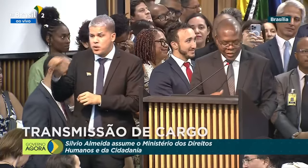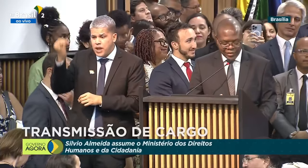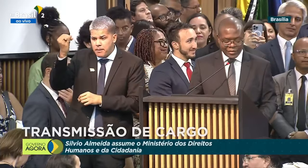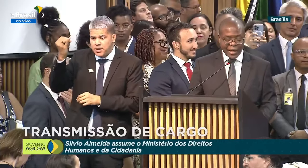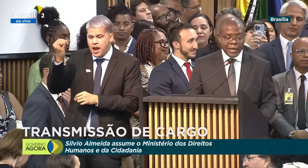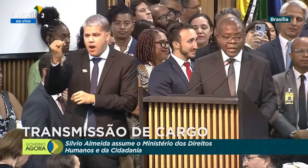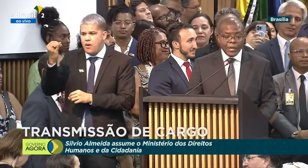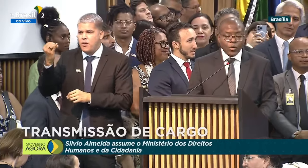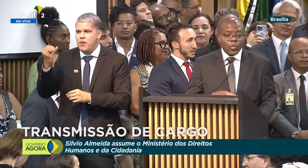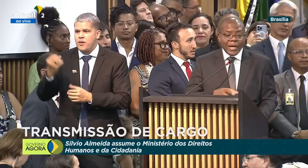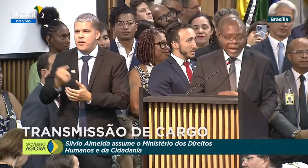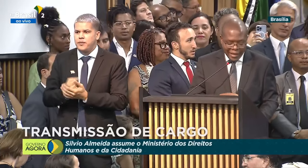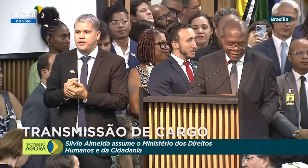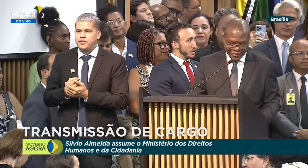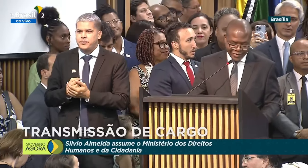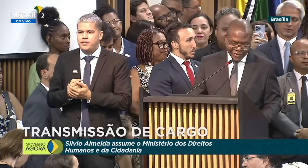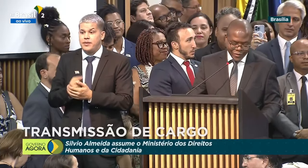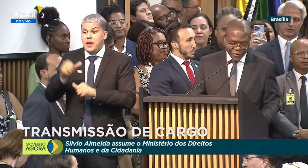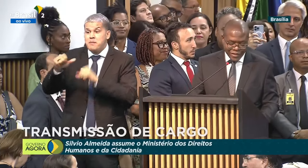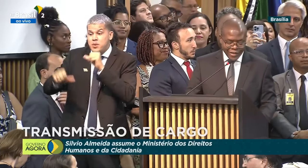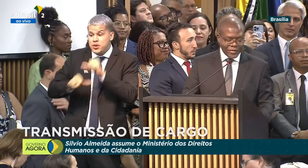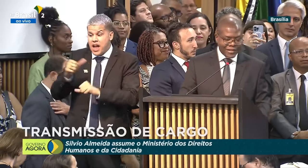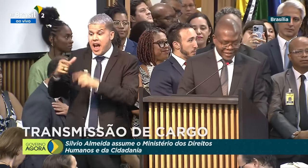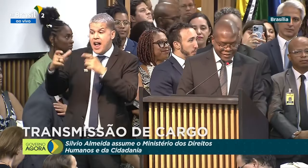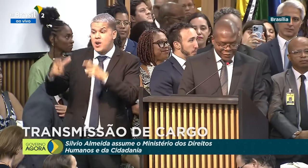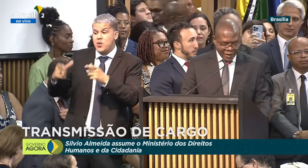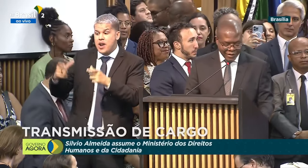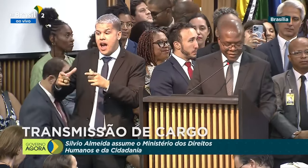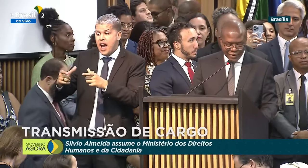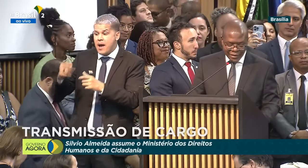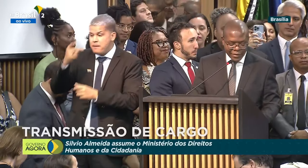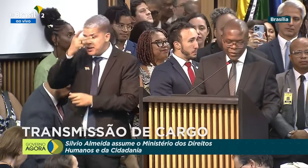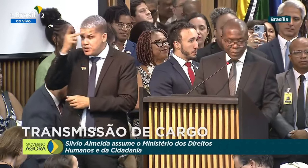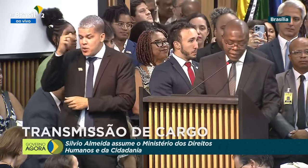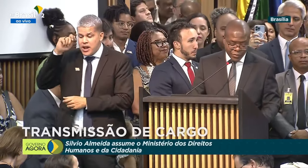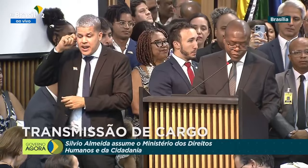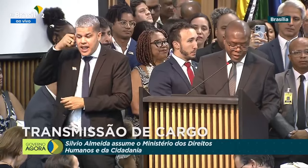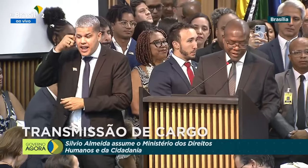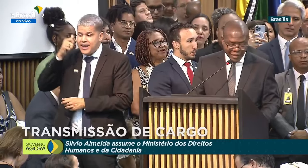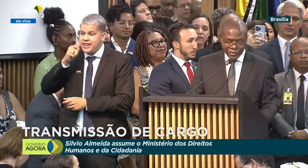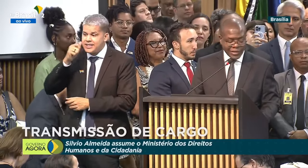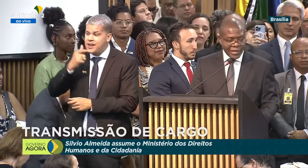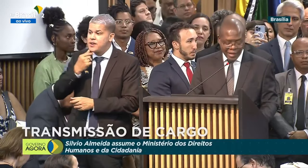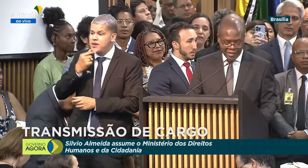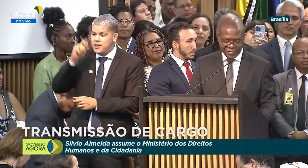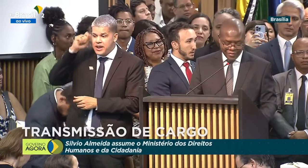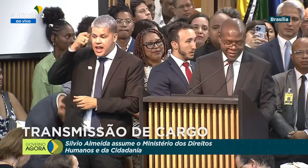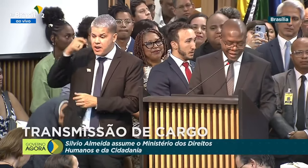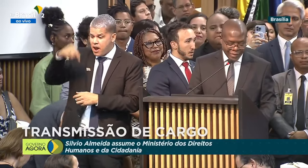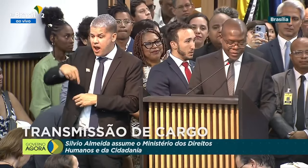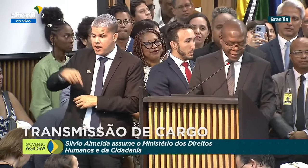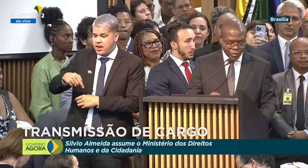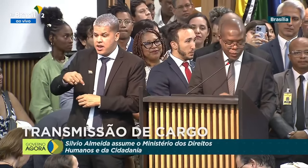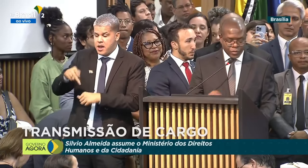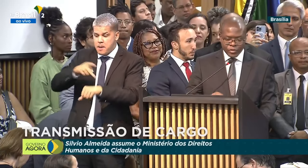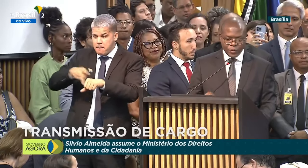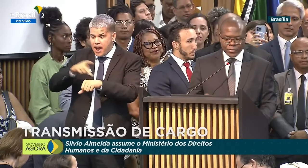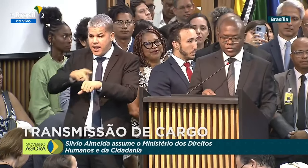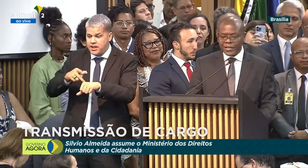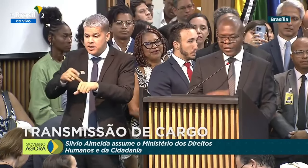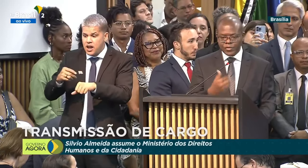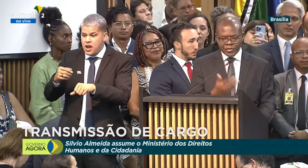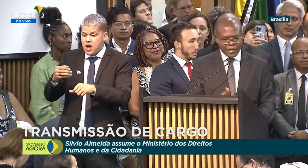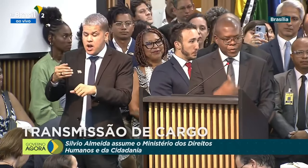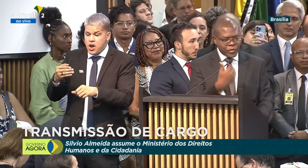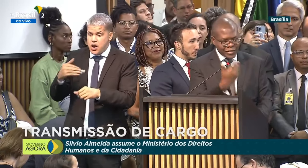desnaturalizar o lugar dos negros e negras desse país não cabemos no quintal de ninguém e queremos iremos ocupar